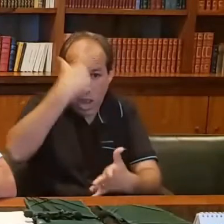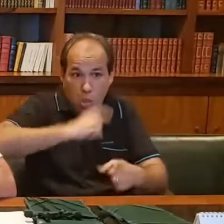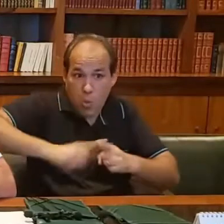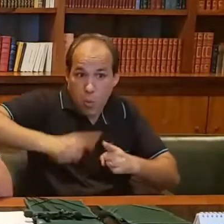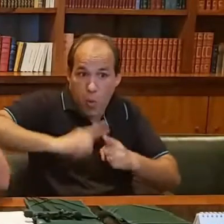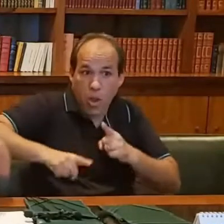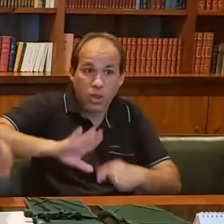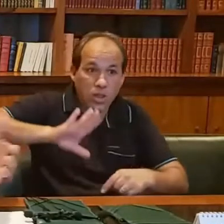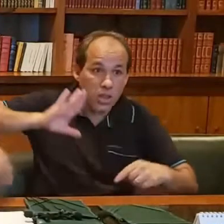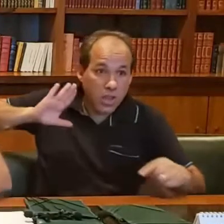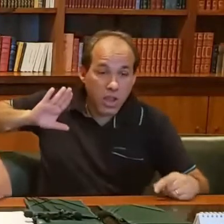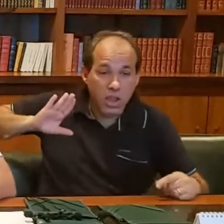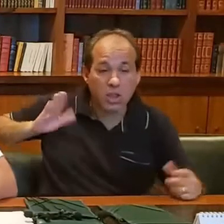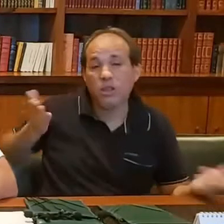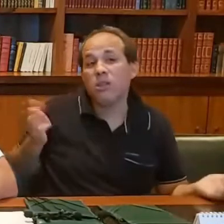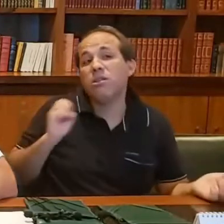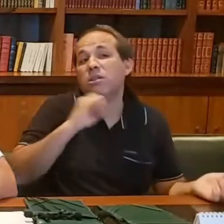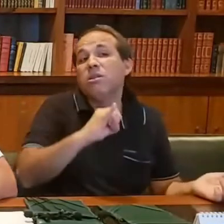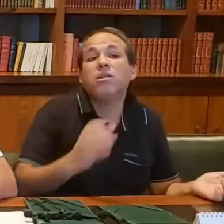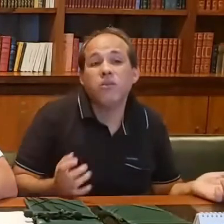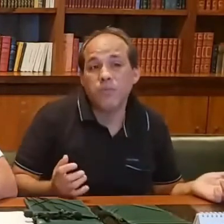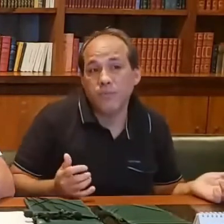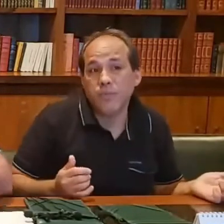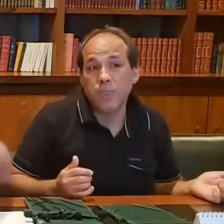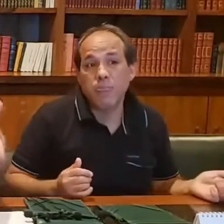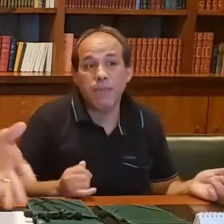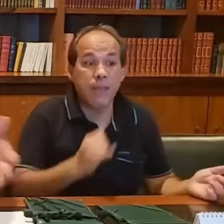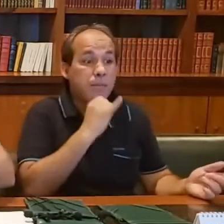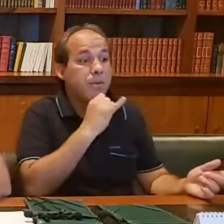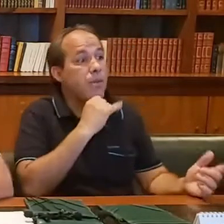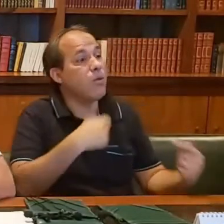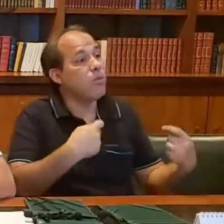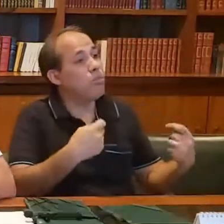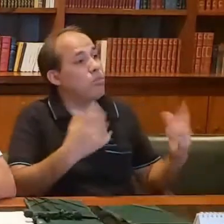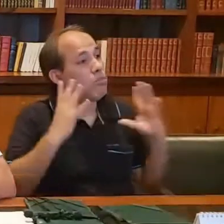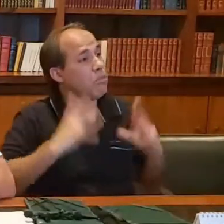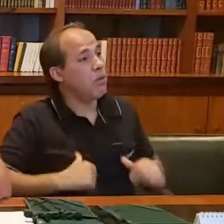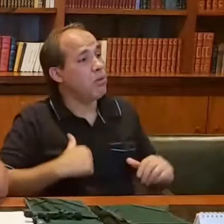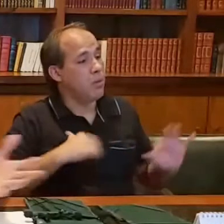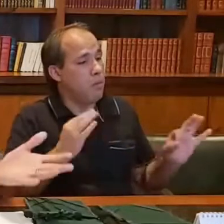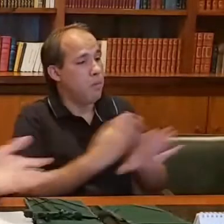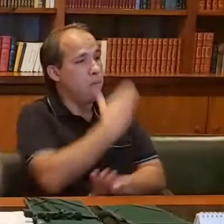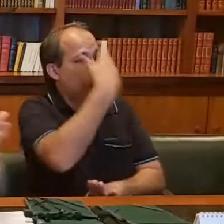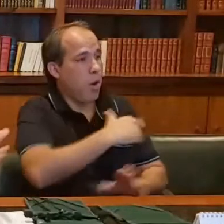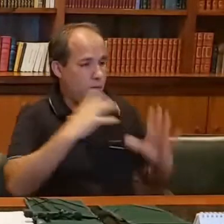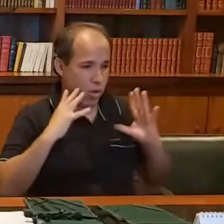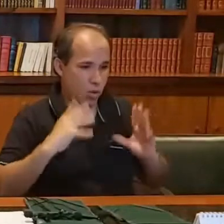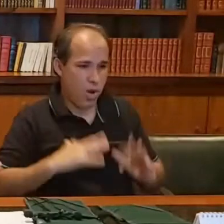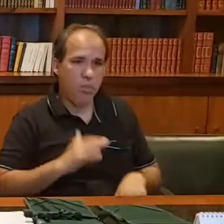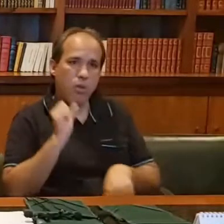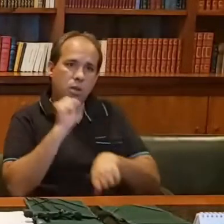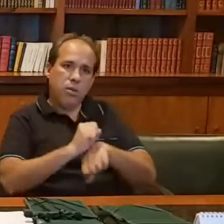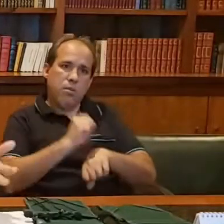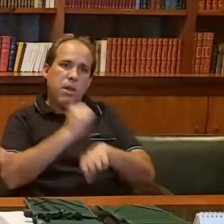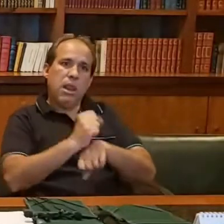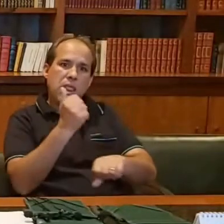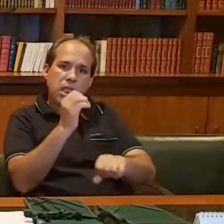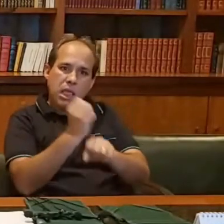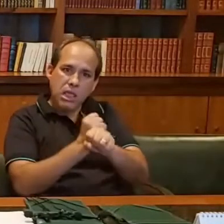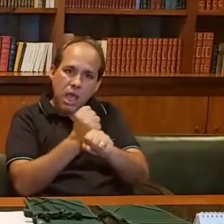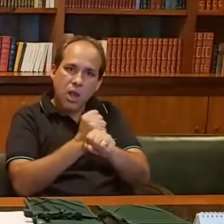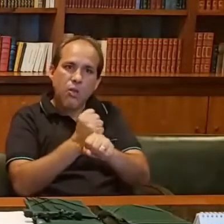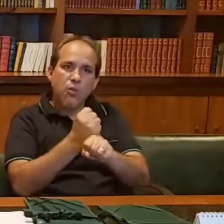todo? E vamos supor que eu seja absolvido. Né? Eu ia ficar 10 anos, ou 15, ou